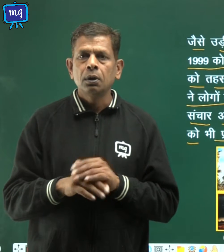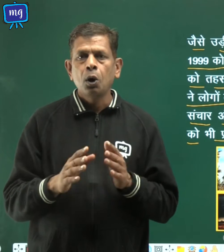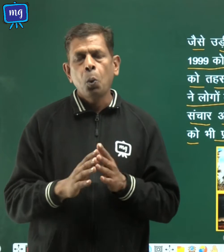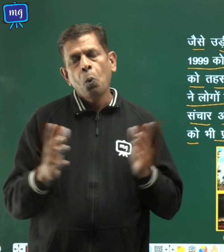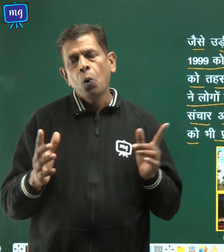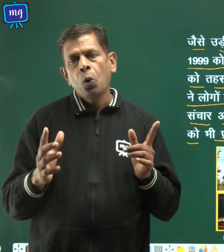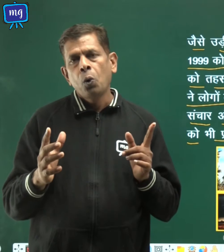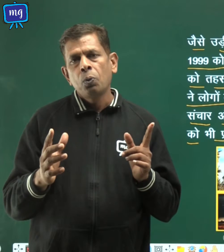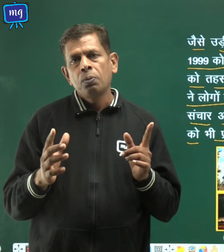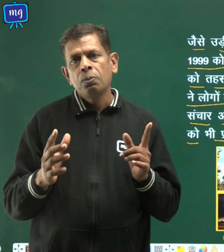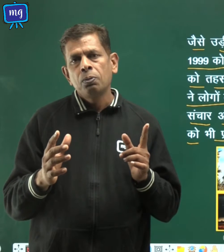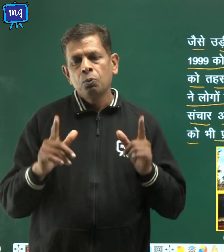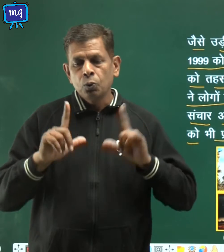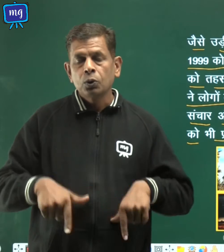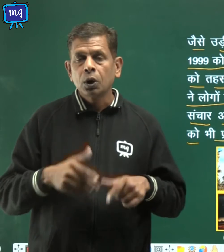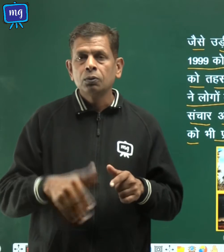बहुत नुकसान हुआ था।